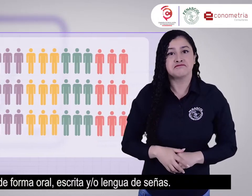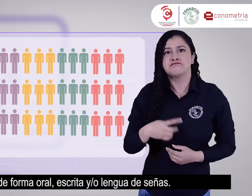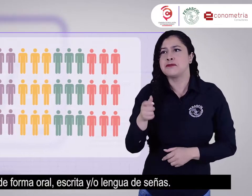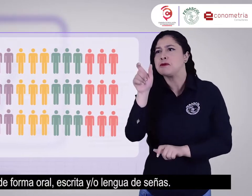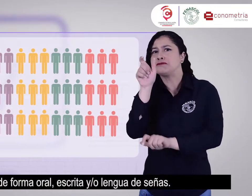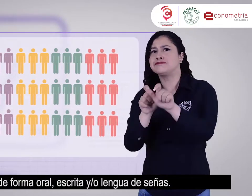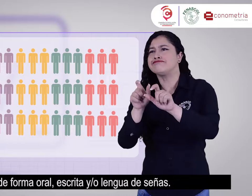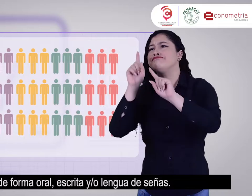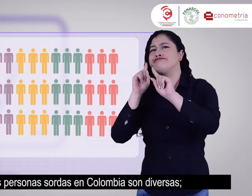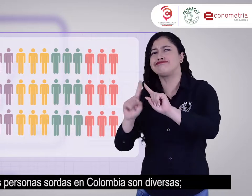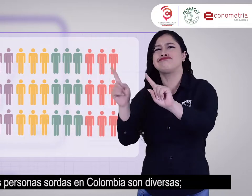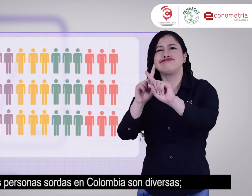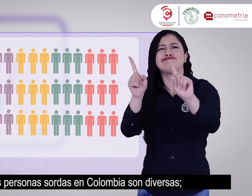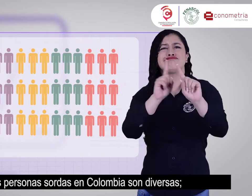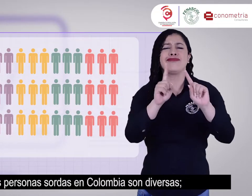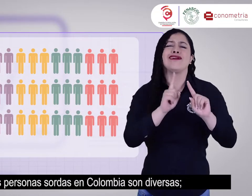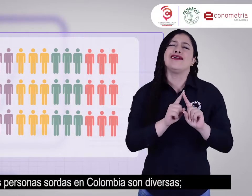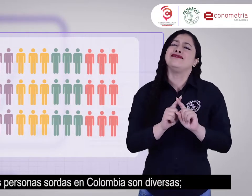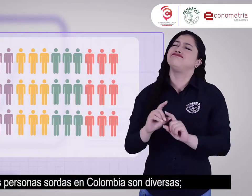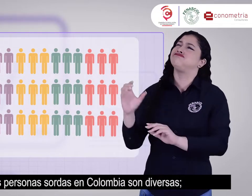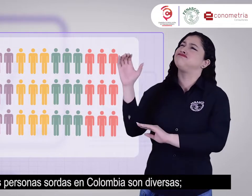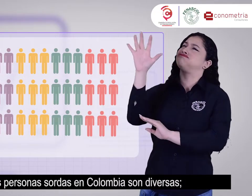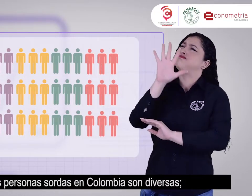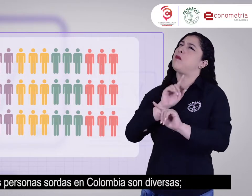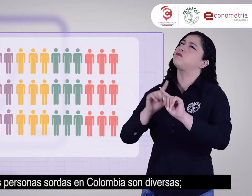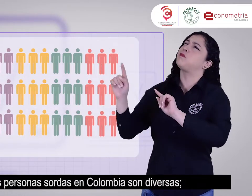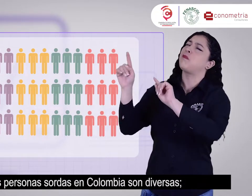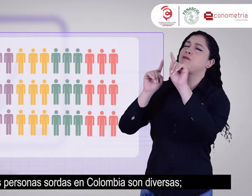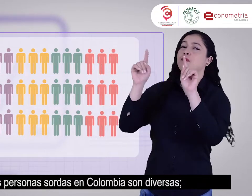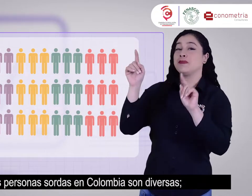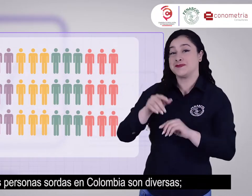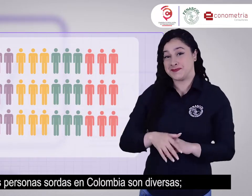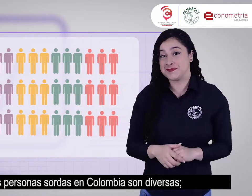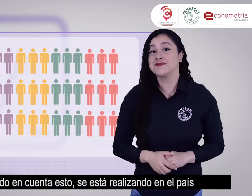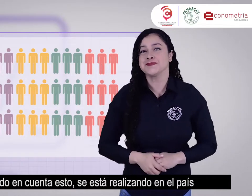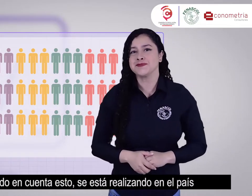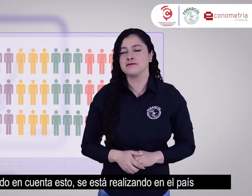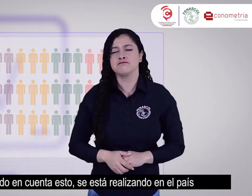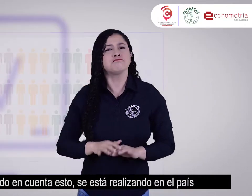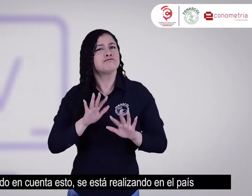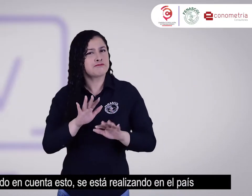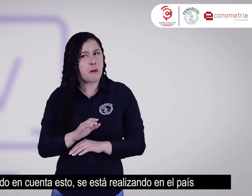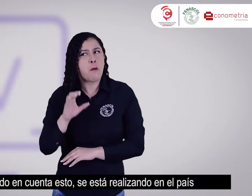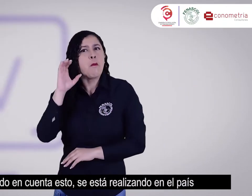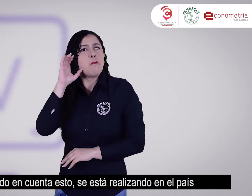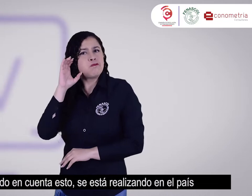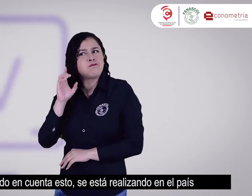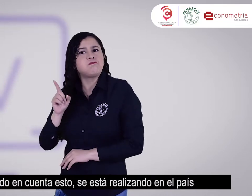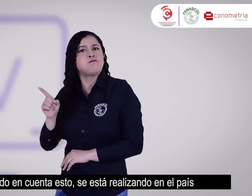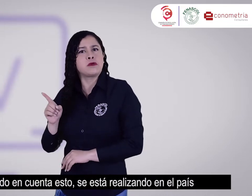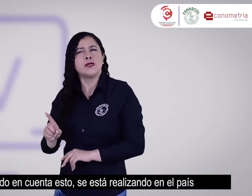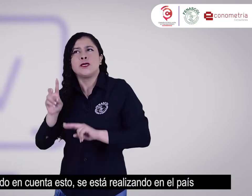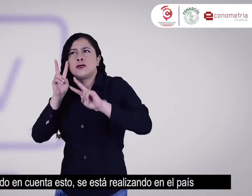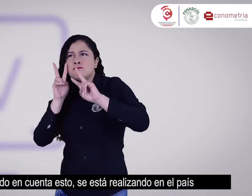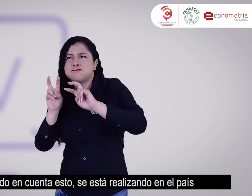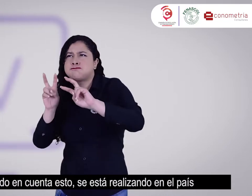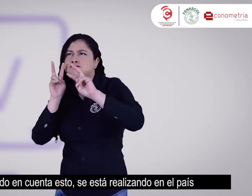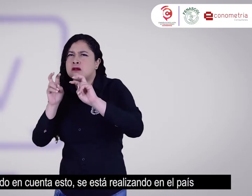lengua de señas. Las personas sordas en Colombia son diversas. Teniendo en cuenta esto, se está realizando en el